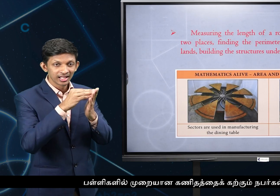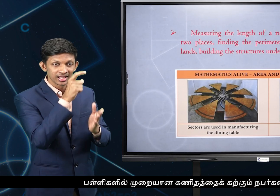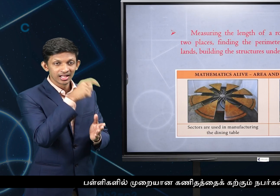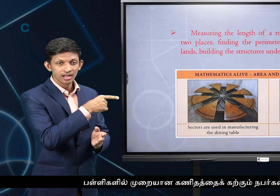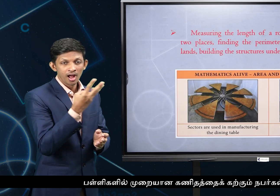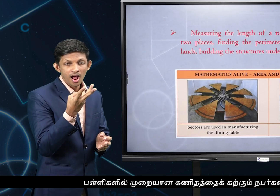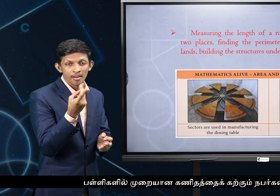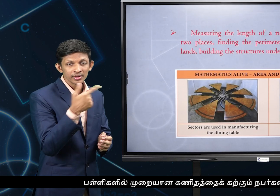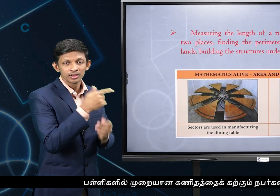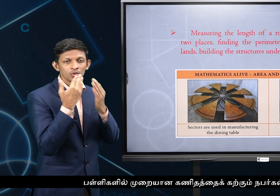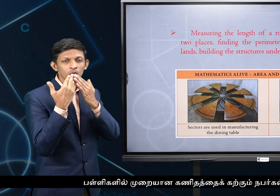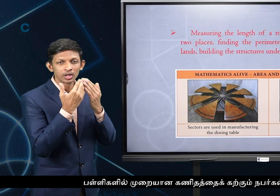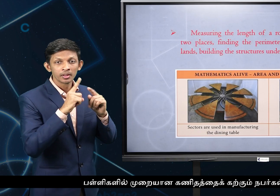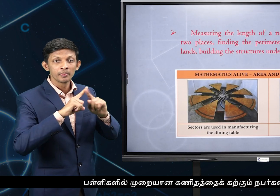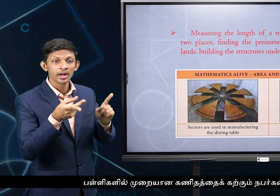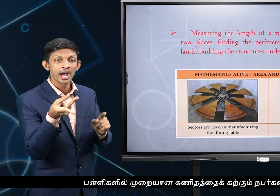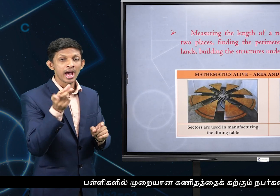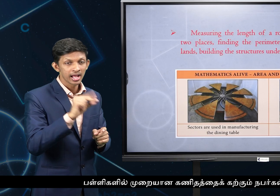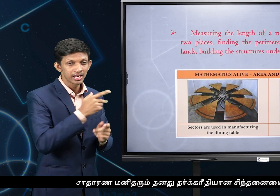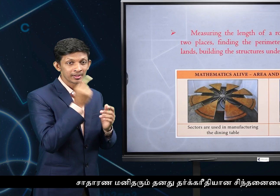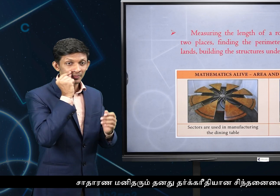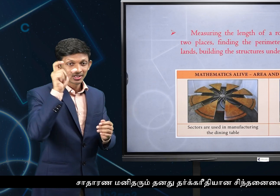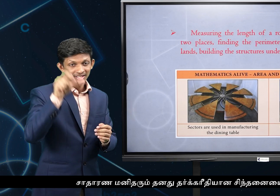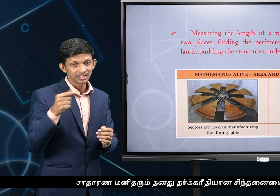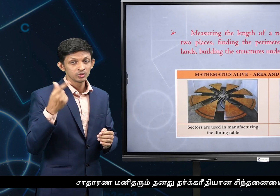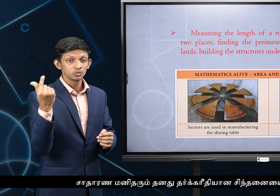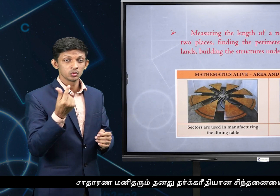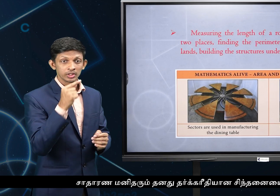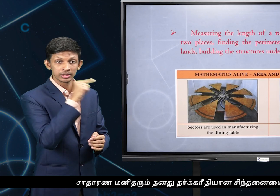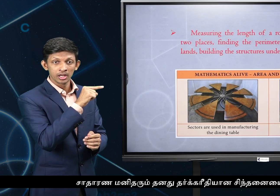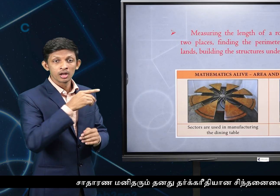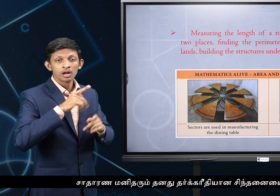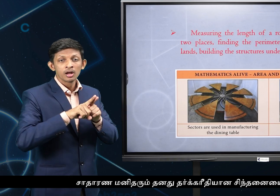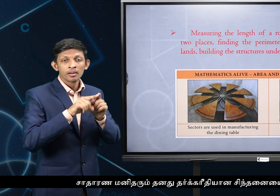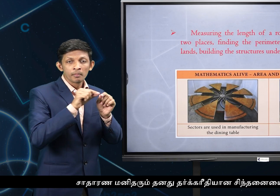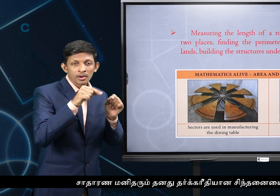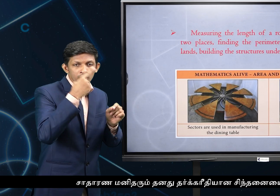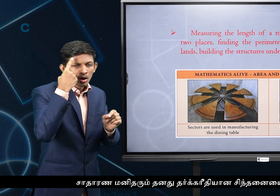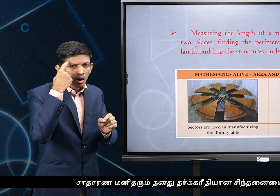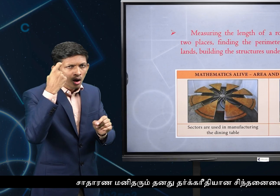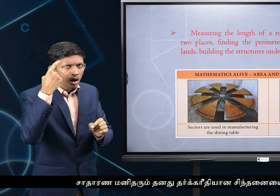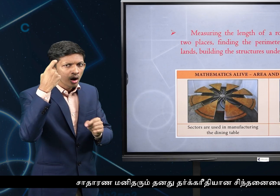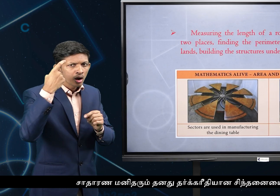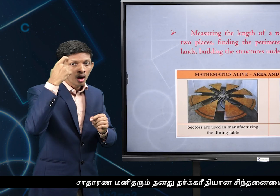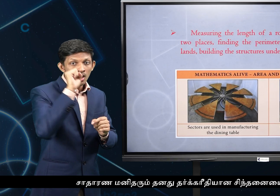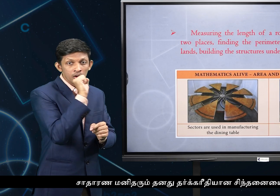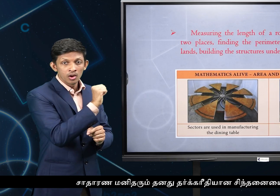கணிதத்தை கற்கும் நபர்கள் மட்டுமின்றி சாதாரண மனிதனும் தனது தர்க்கரீதியான சிந்தனையை